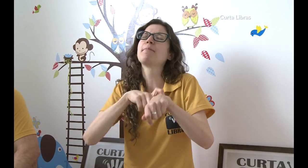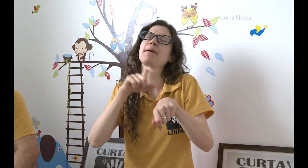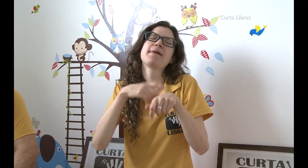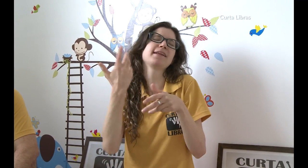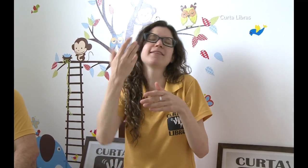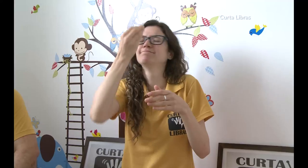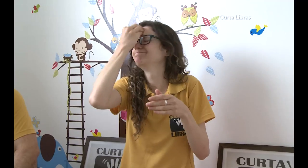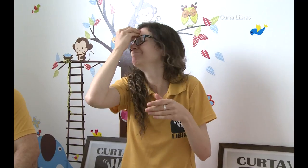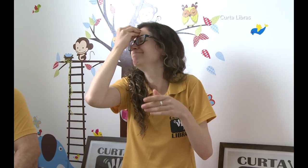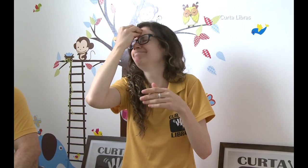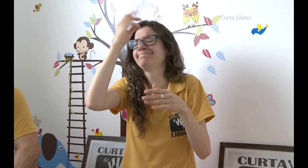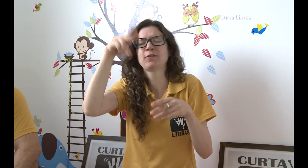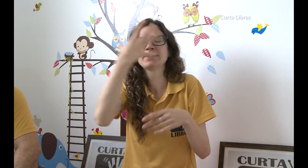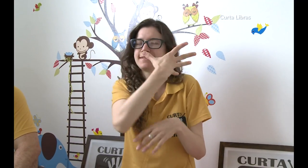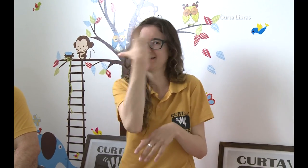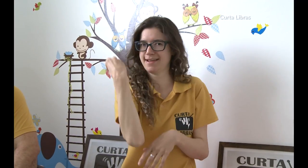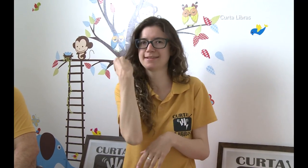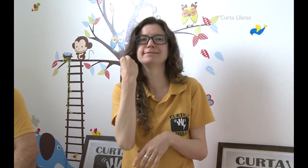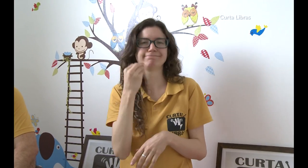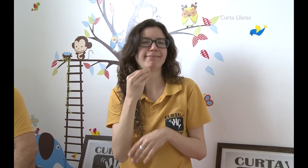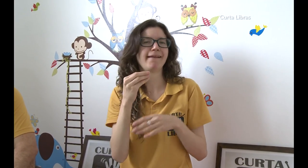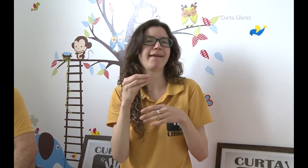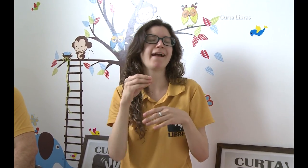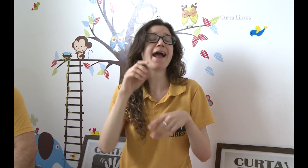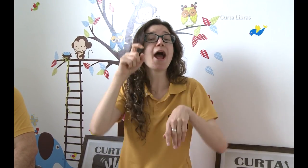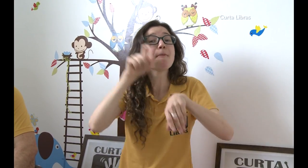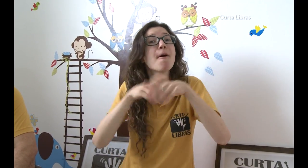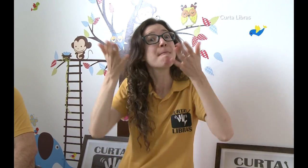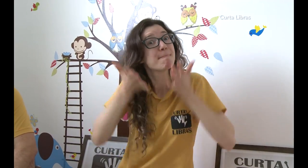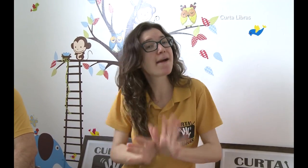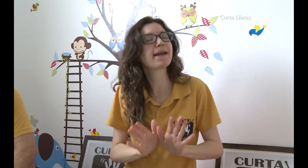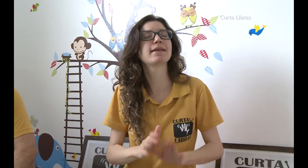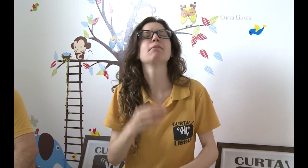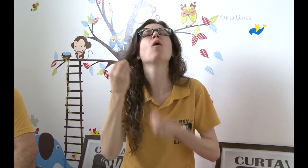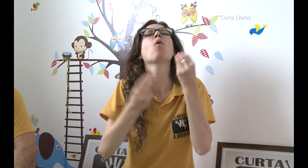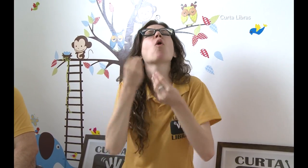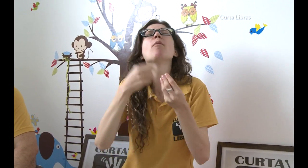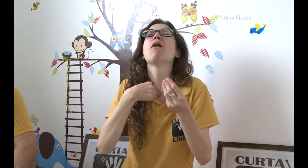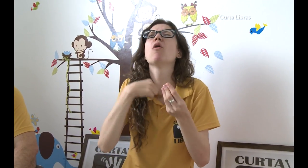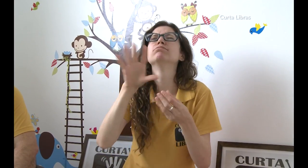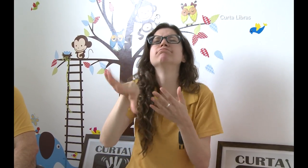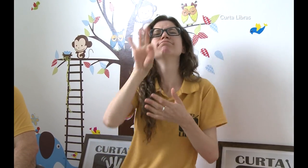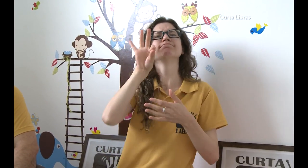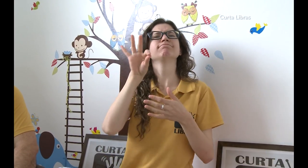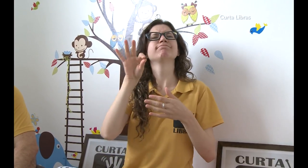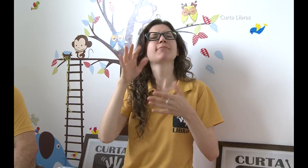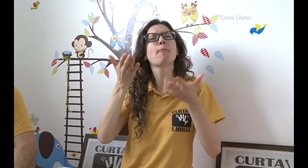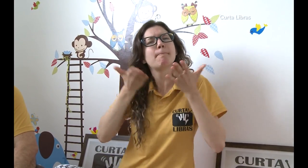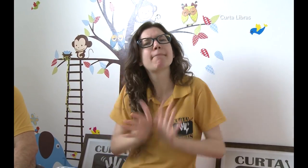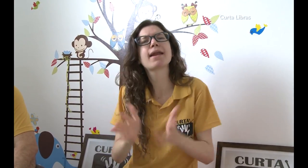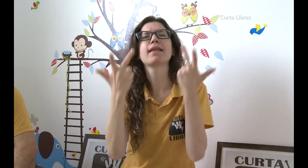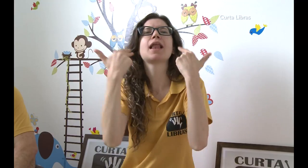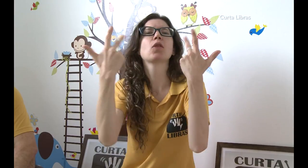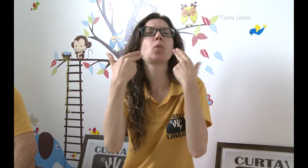Bom, foi um momento que eu nunca mais vou esquecer Um momento que ela nasceu Mas como eu escolhi o parto humanizado?